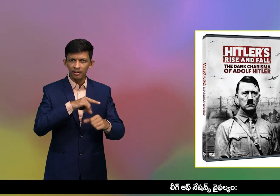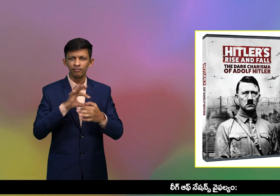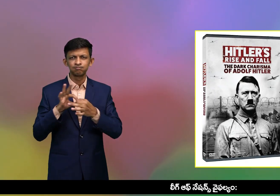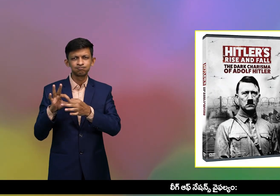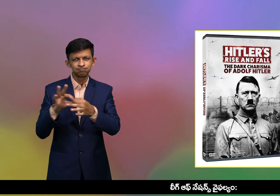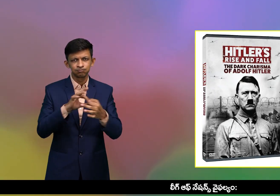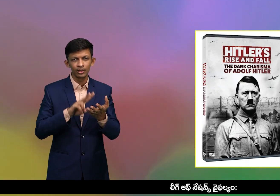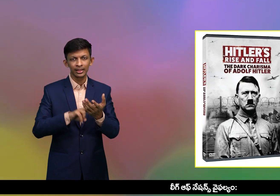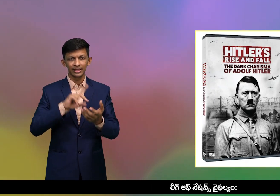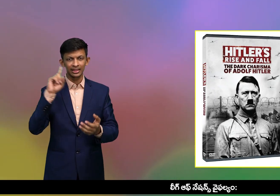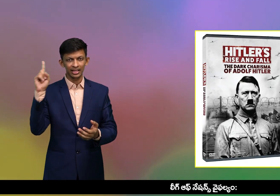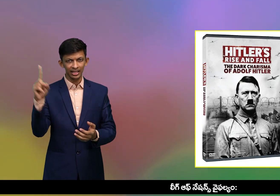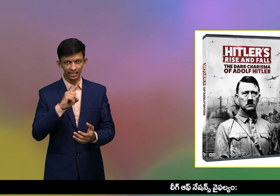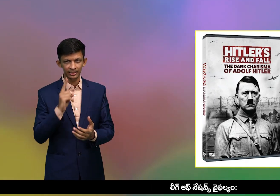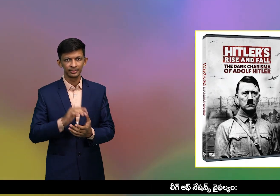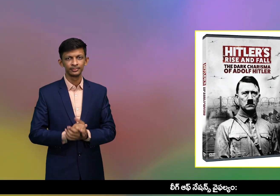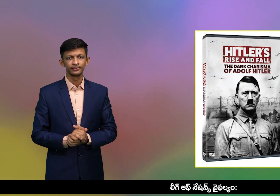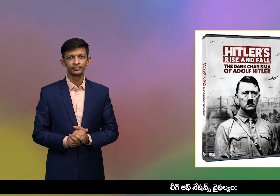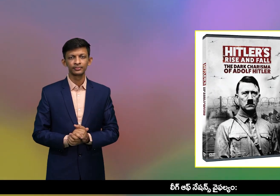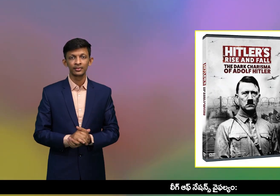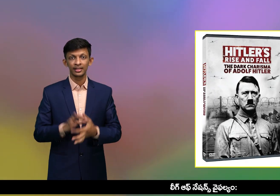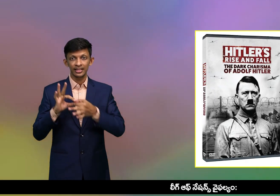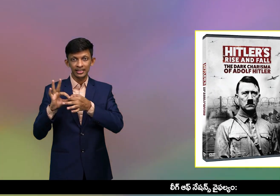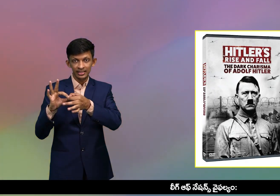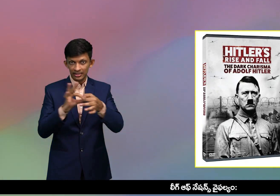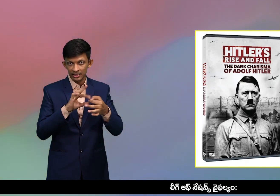లీగ్ ఆఫ్ నేషన్స్ వైఫల్యం.